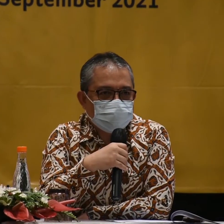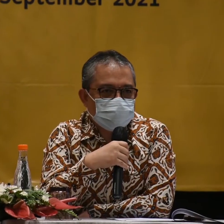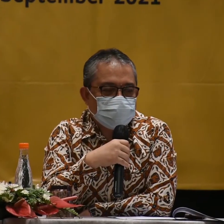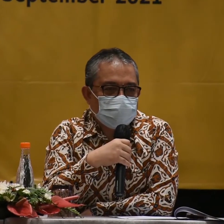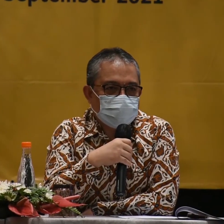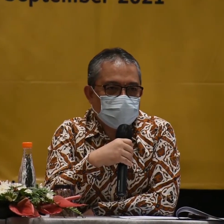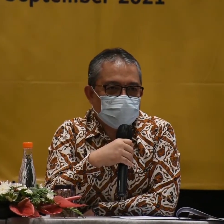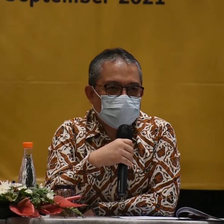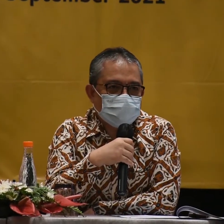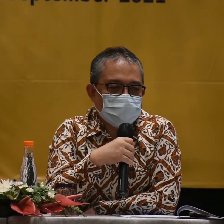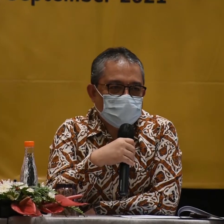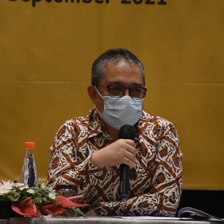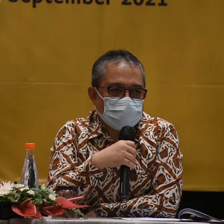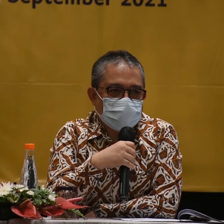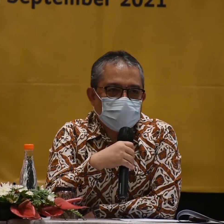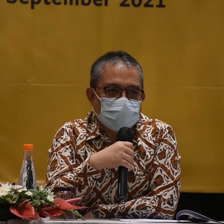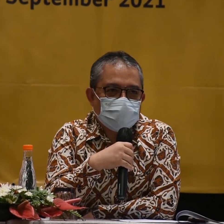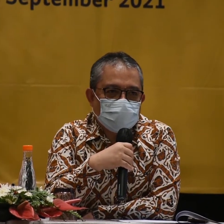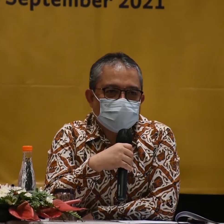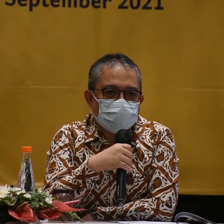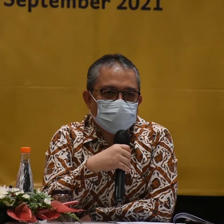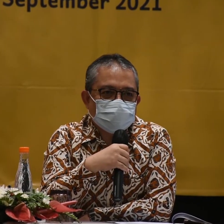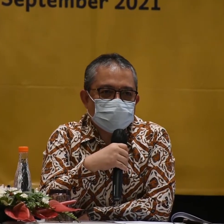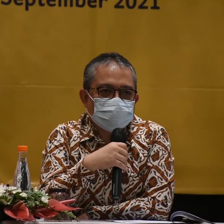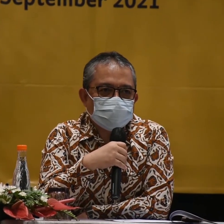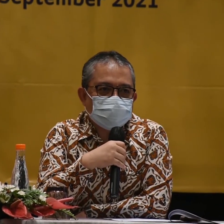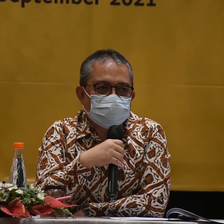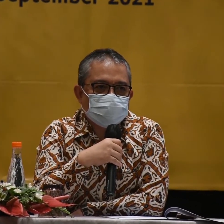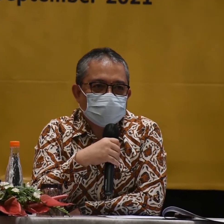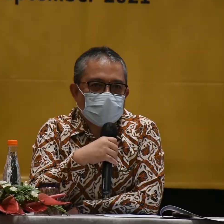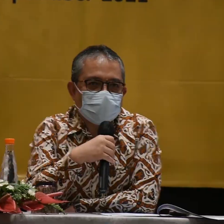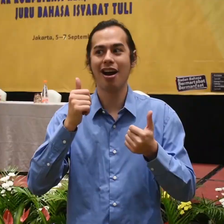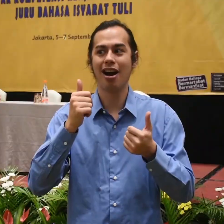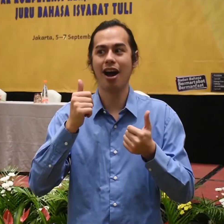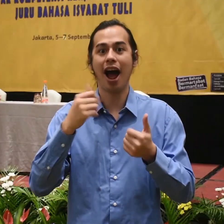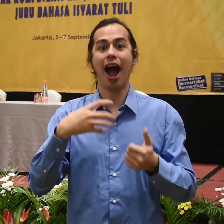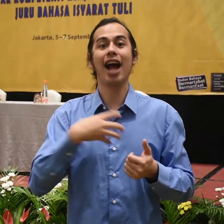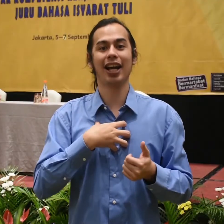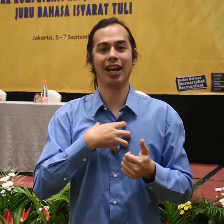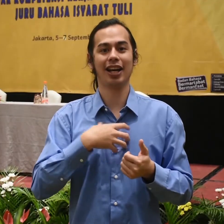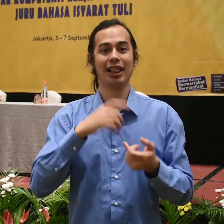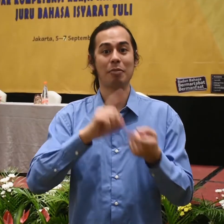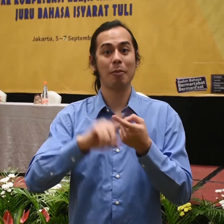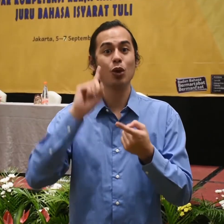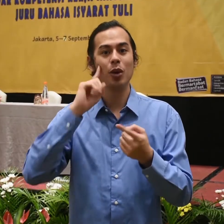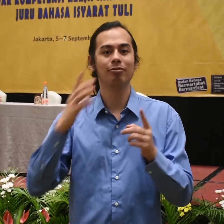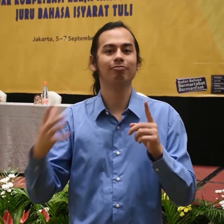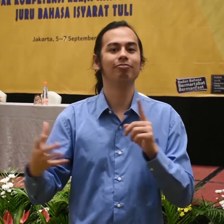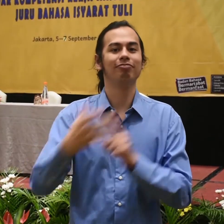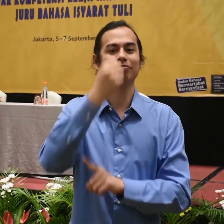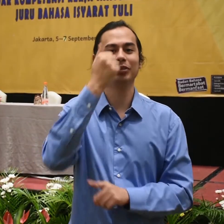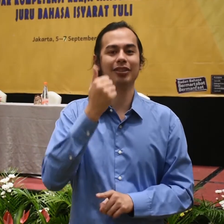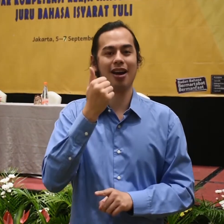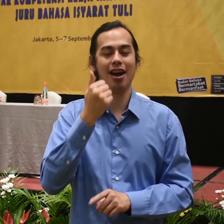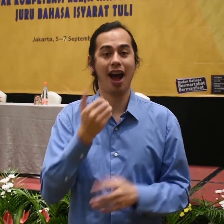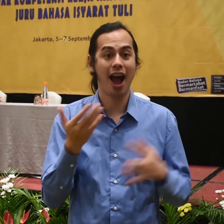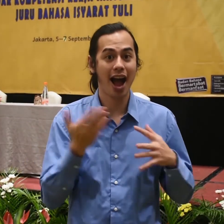bahasa isyarat yang profesional. Artinya kesempatan yang baik untuk diberikan ke teman-teman tuli supaya bisa mengakses hak lebih